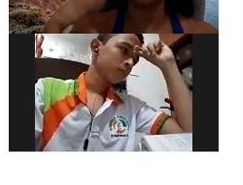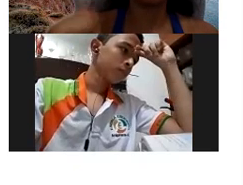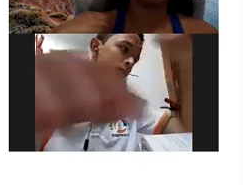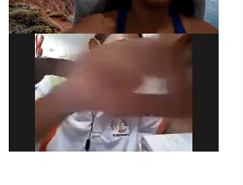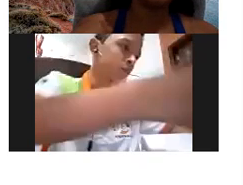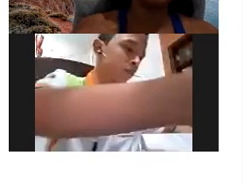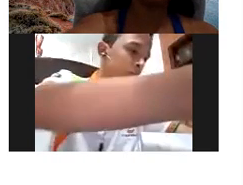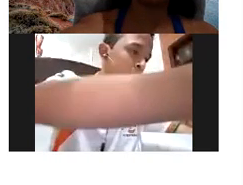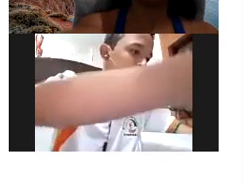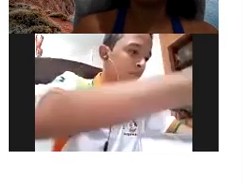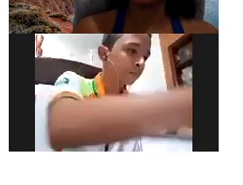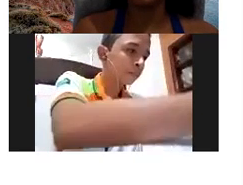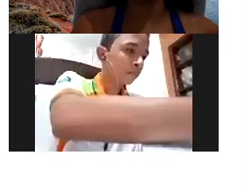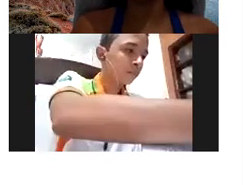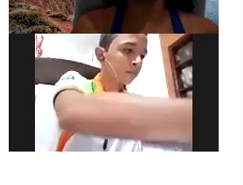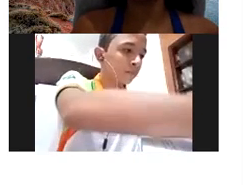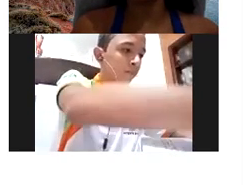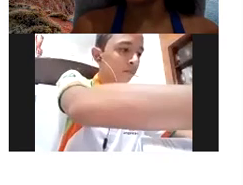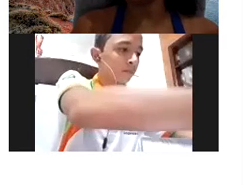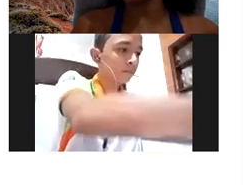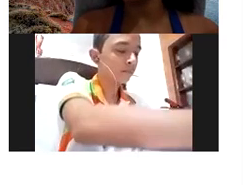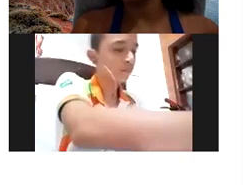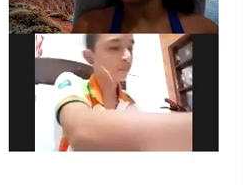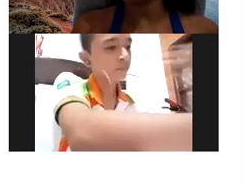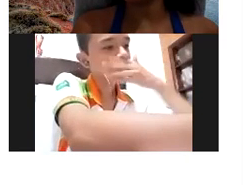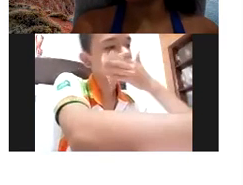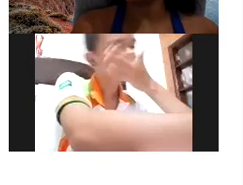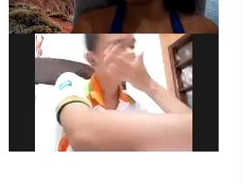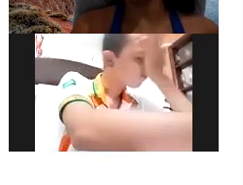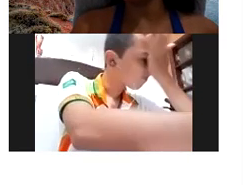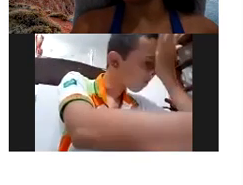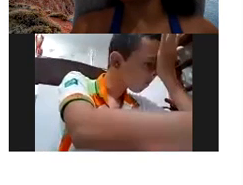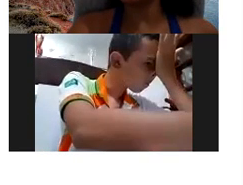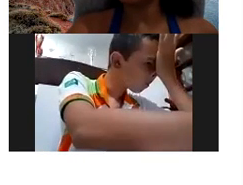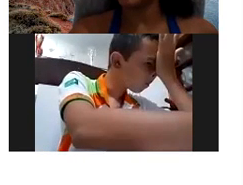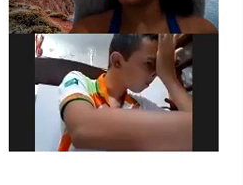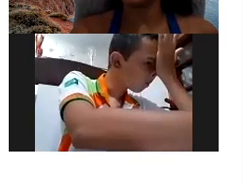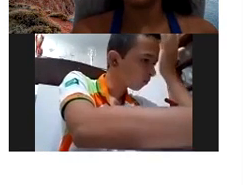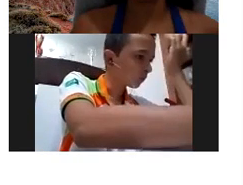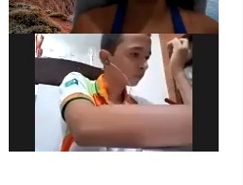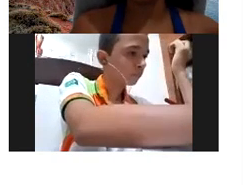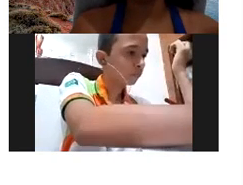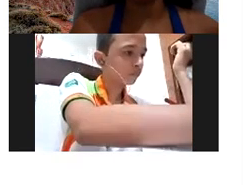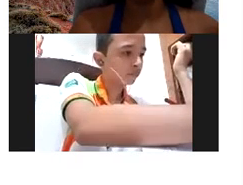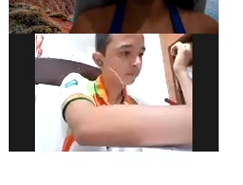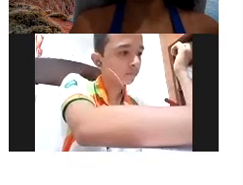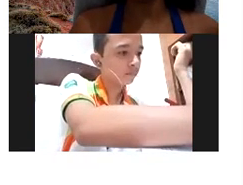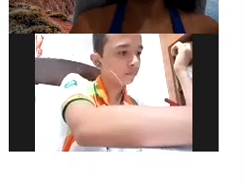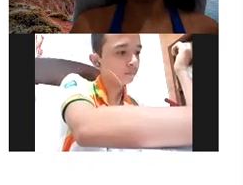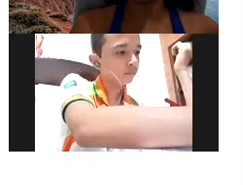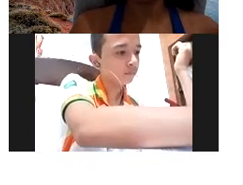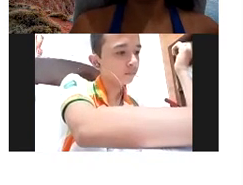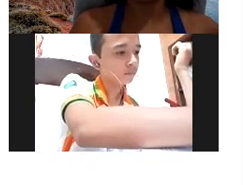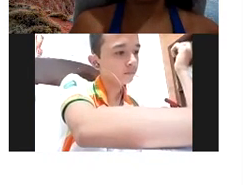como se fosse um produto E a gente vai inverter a coisa né A gente vai quebrar essa substância em duas duas ou mais certo